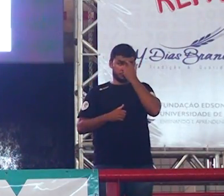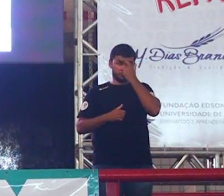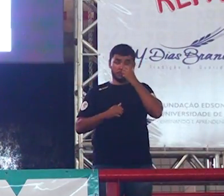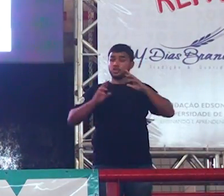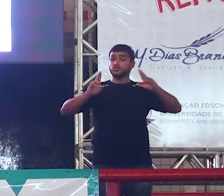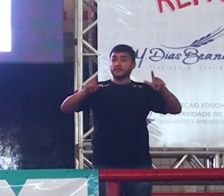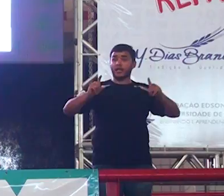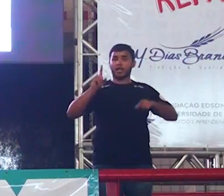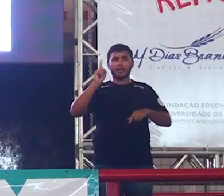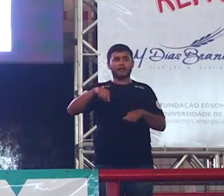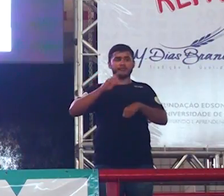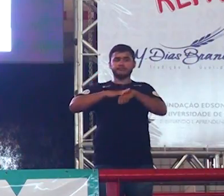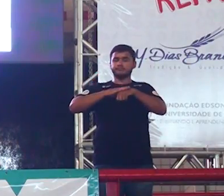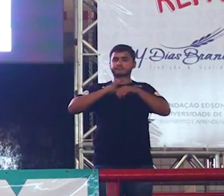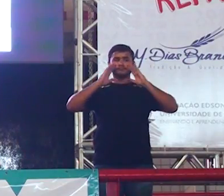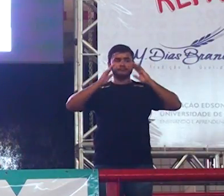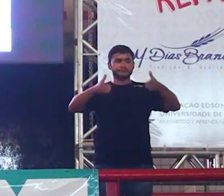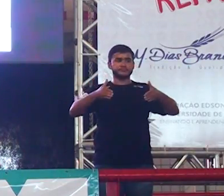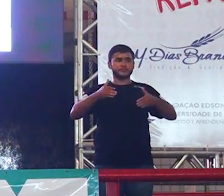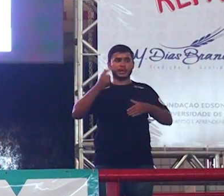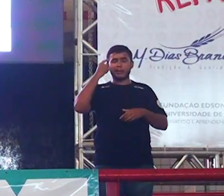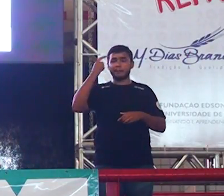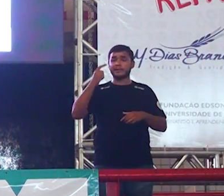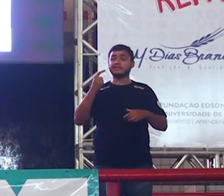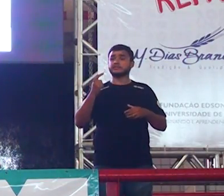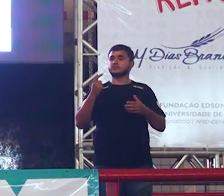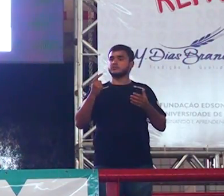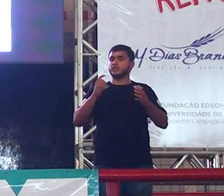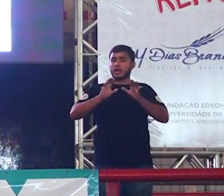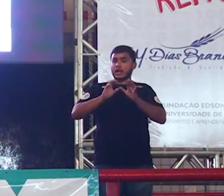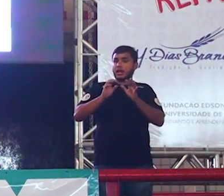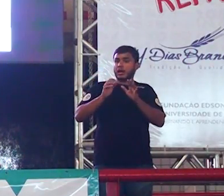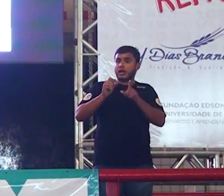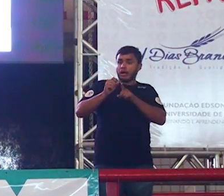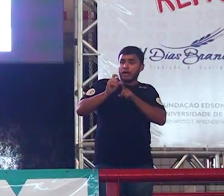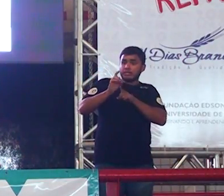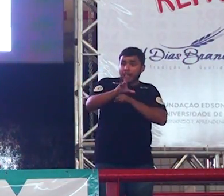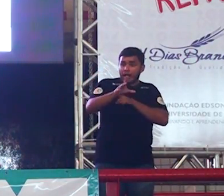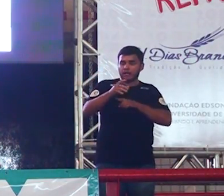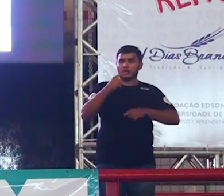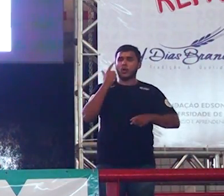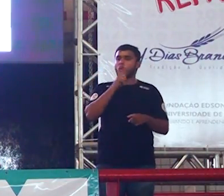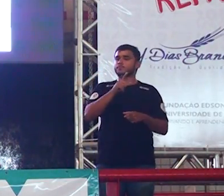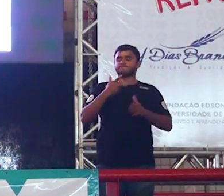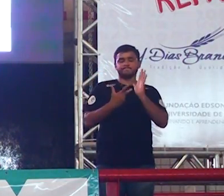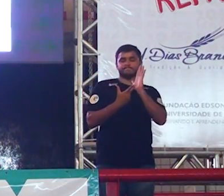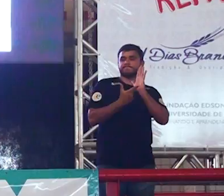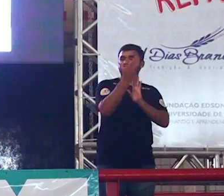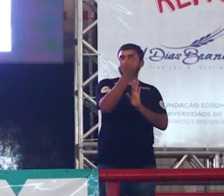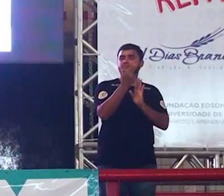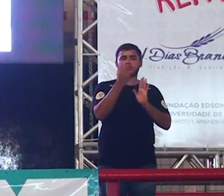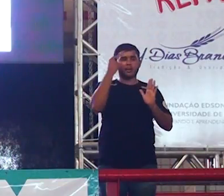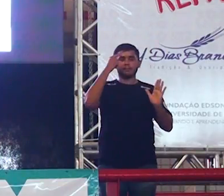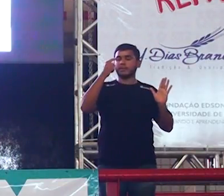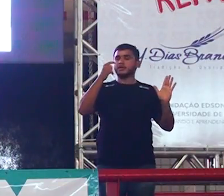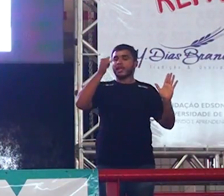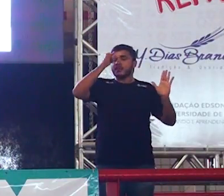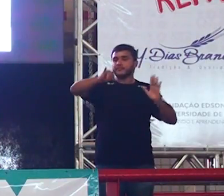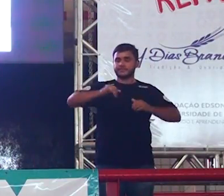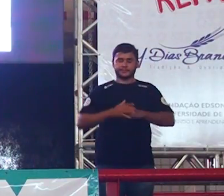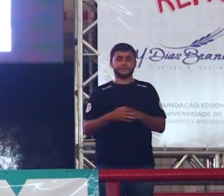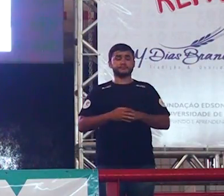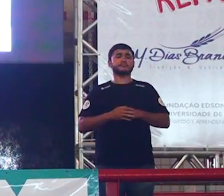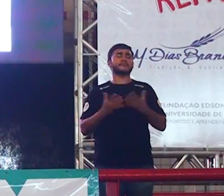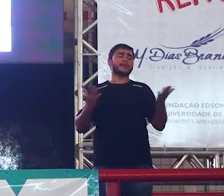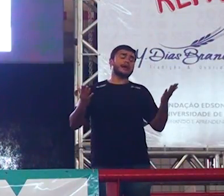é que ele não irá liberar mais gametas, porque existe uma barreira cirúrgica que impede tal processo.